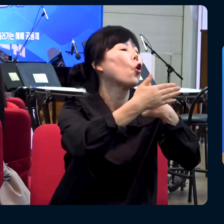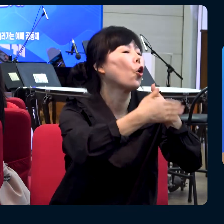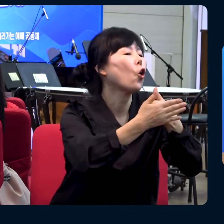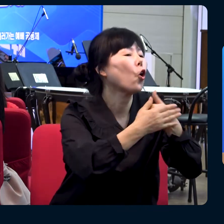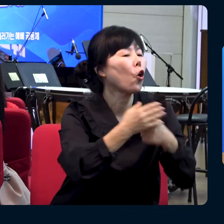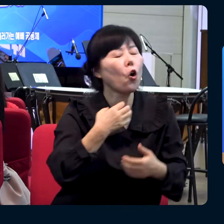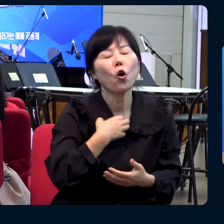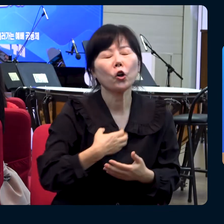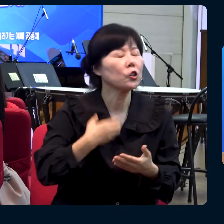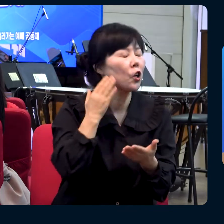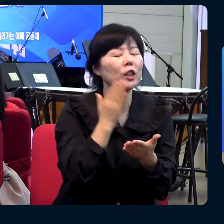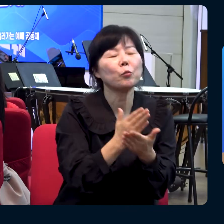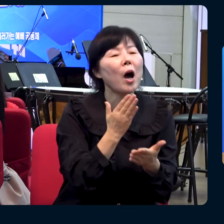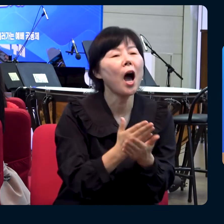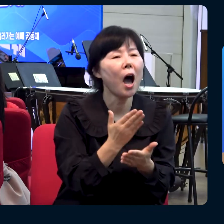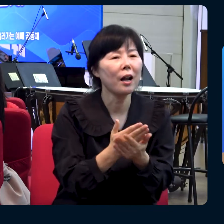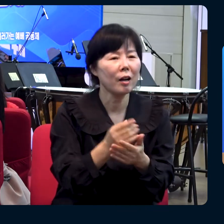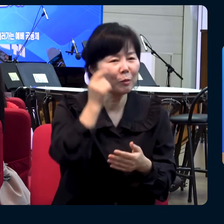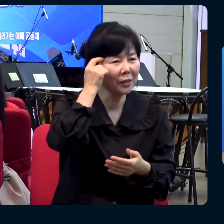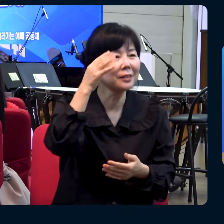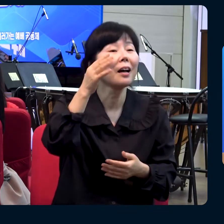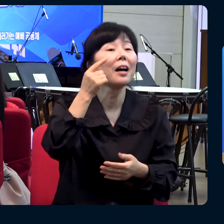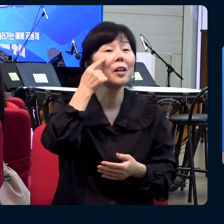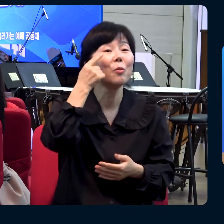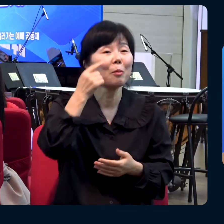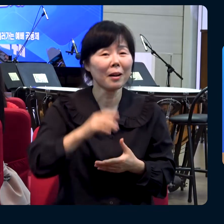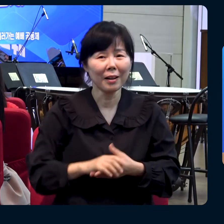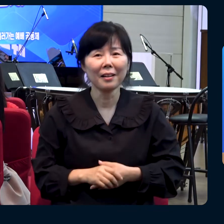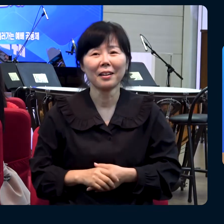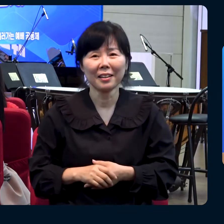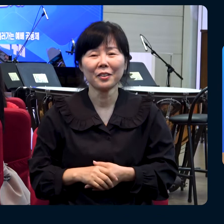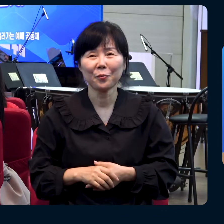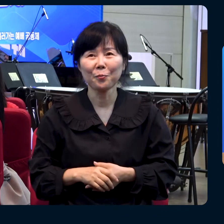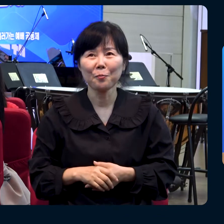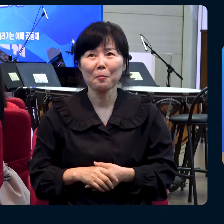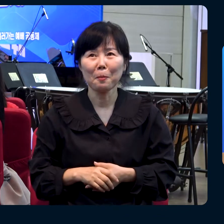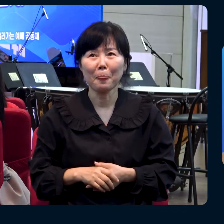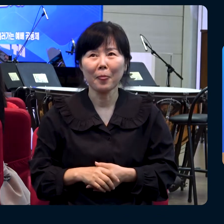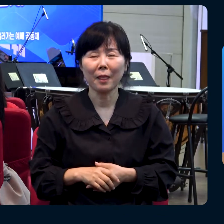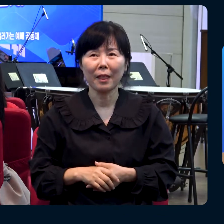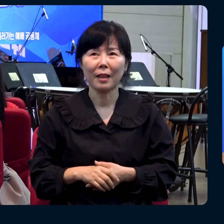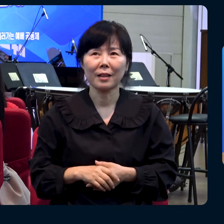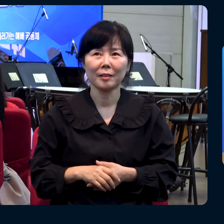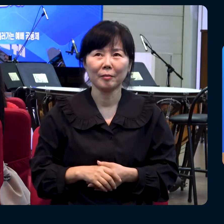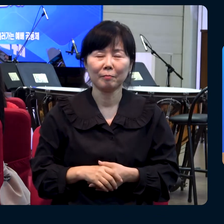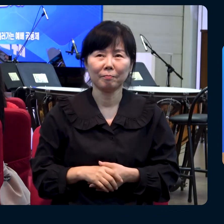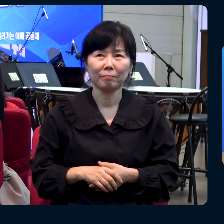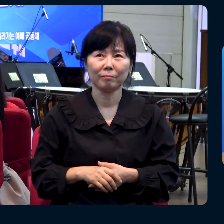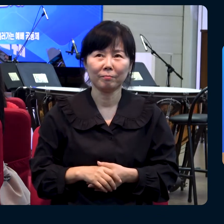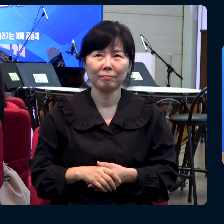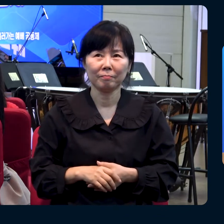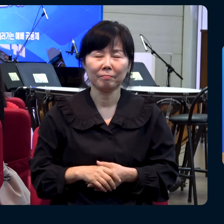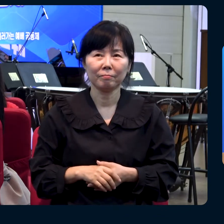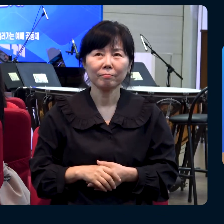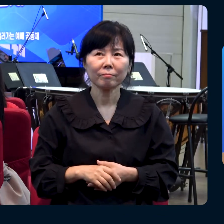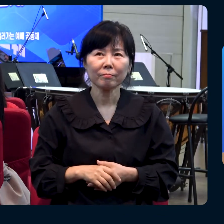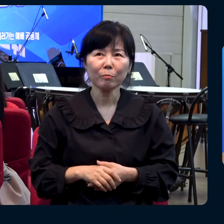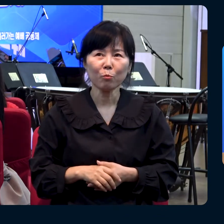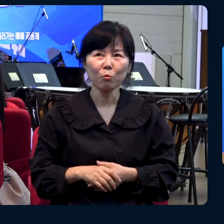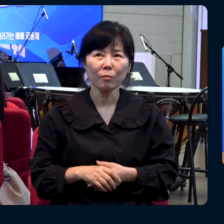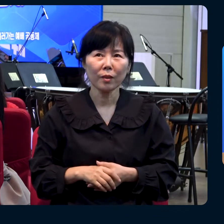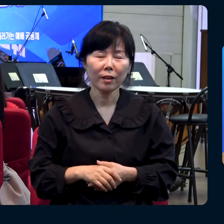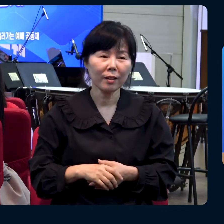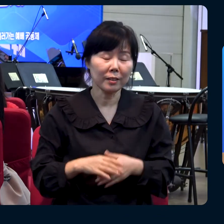염려하지 말라고 얘기하는 겁니다. 이런 일이 우리 집에서도 일어날 수 있습니다.